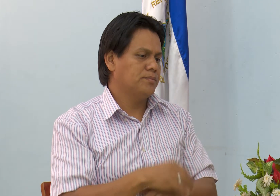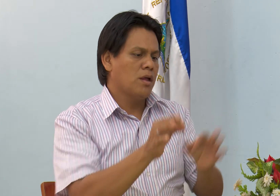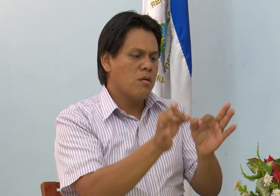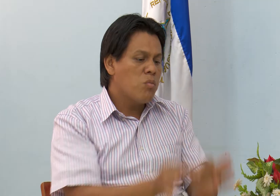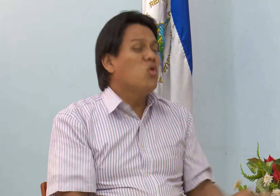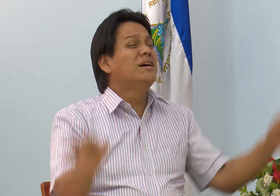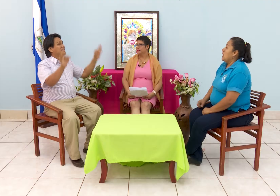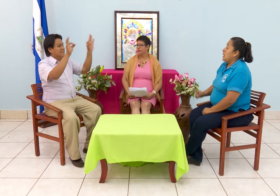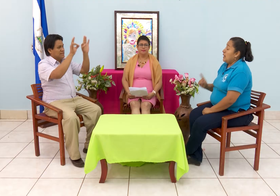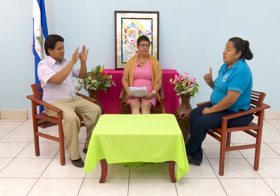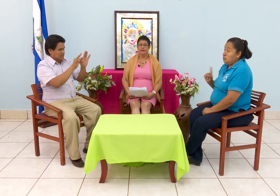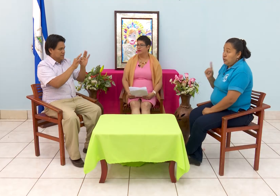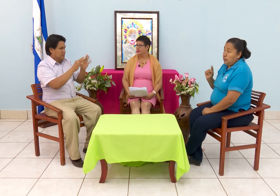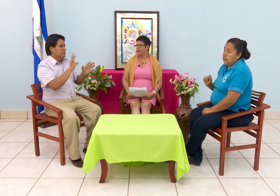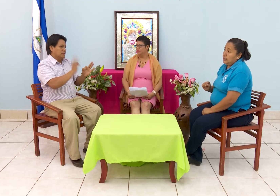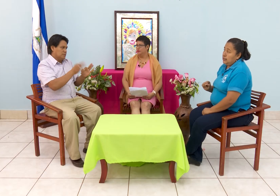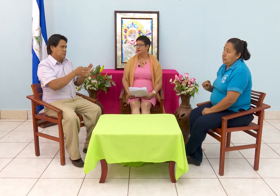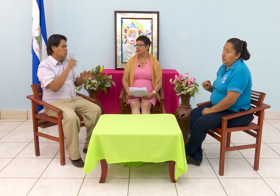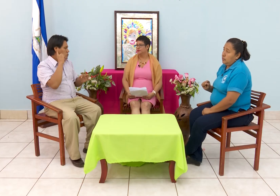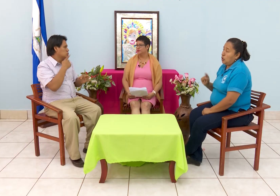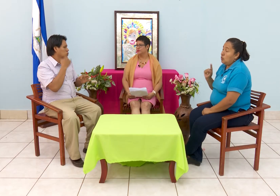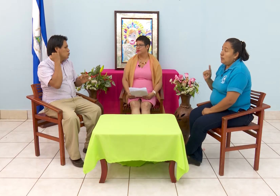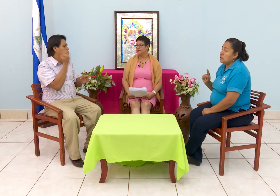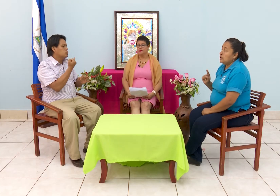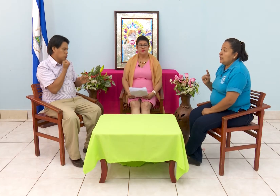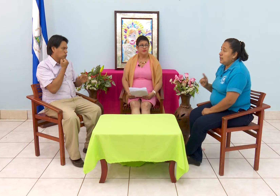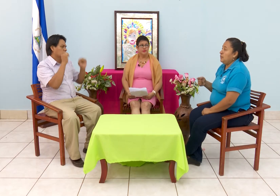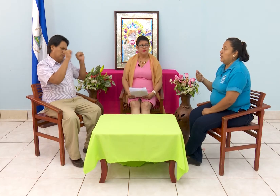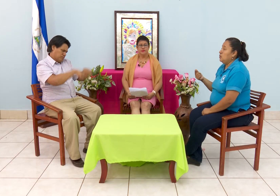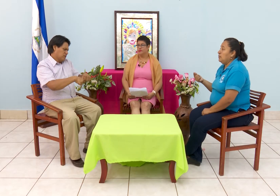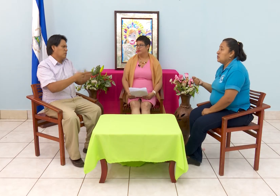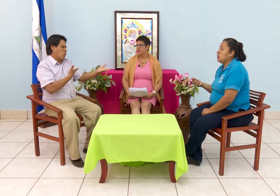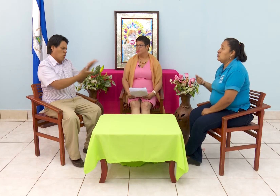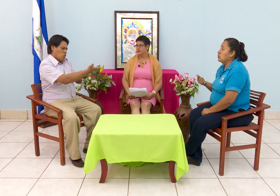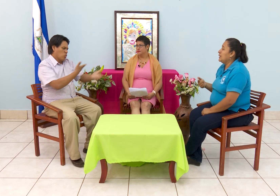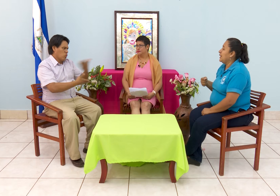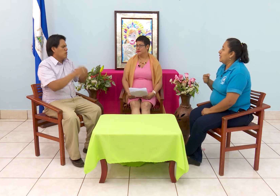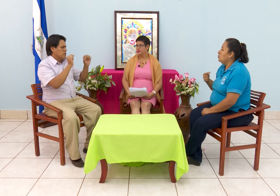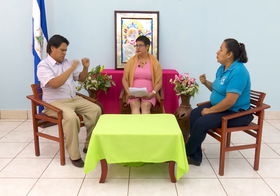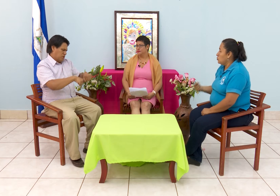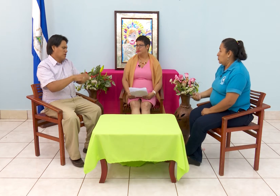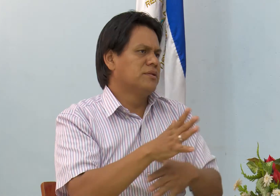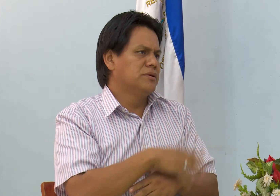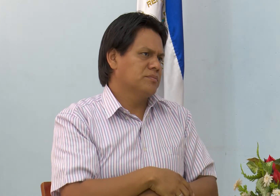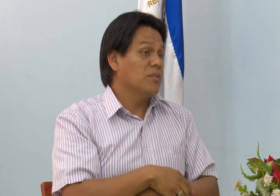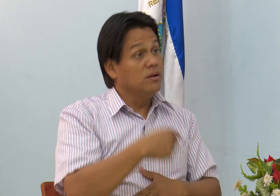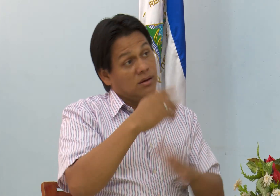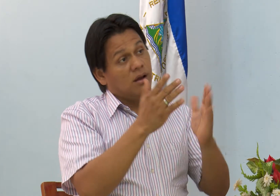aprender. Es muy importante que una persona intérprete y una persona sorda tengan mucho contacto. Es muy,